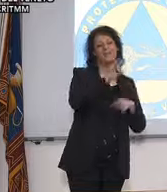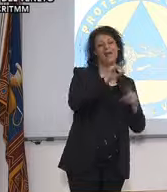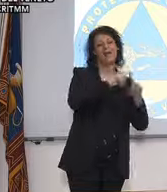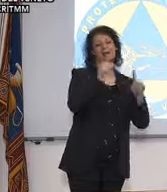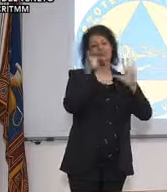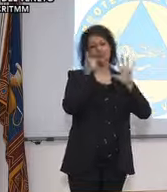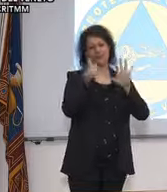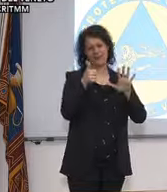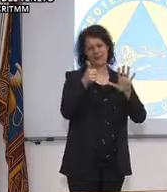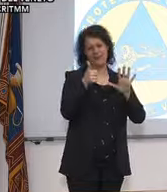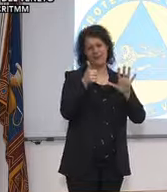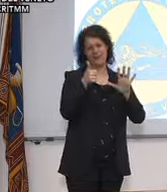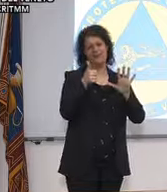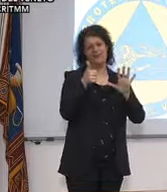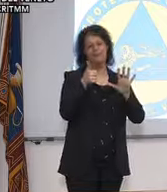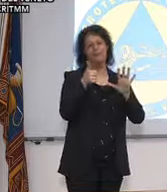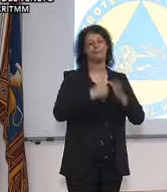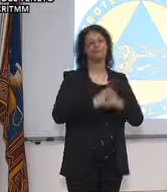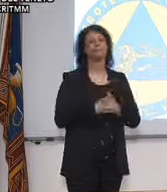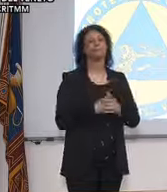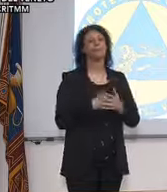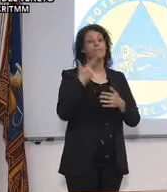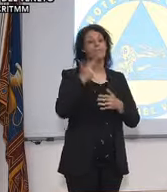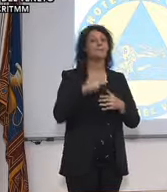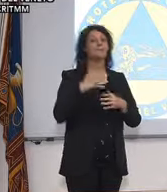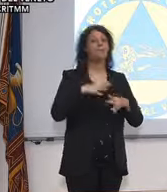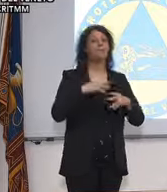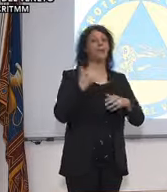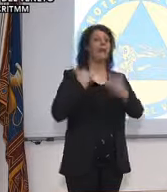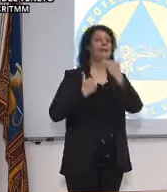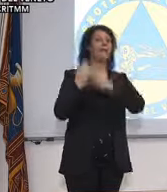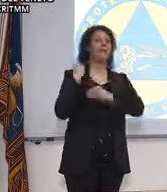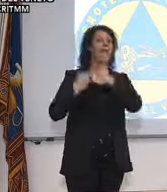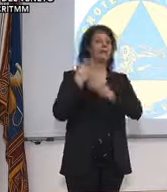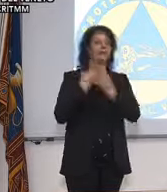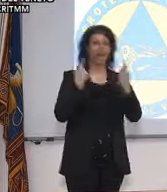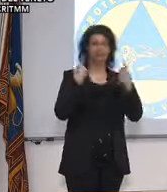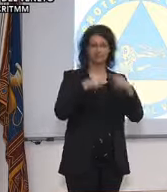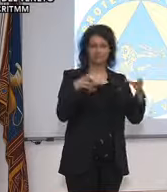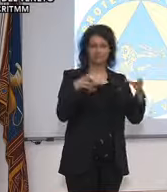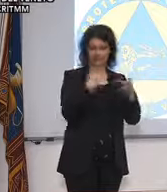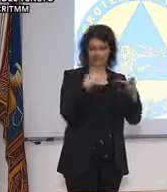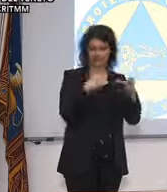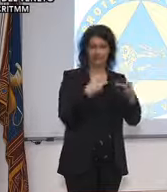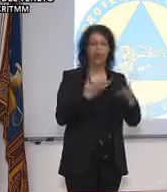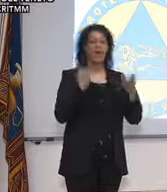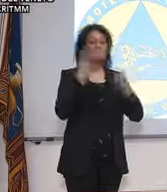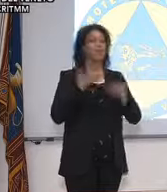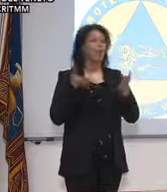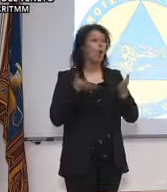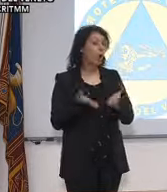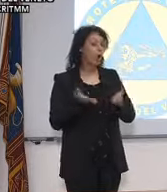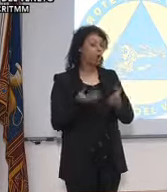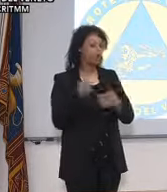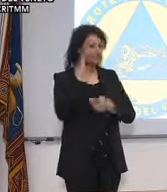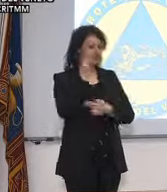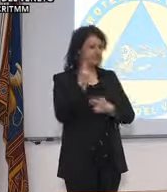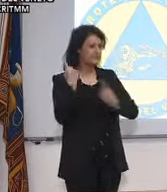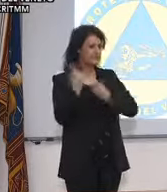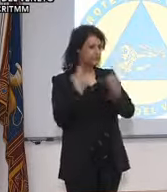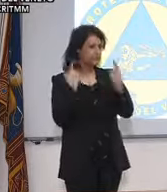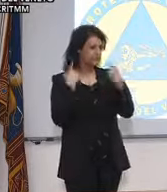paritaria, perché comunque ho avuto una richiesta da parte di questo, però oggi alla luce un po' di quello che sta succedendo e anche avendo richieste